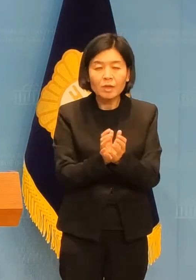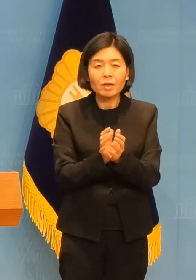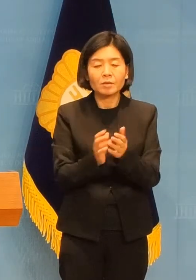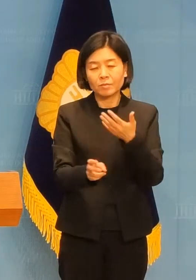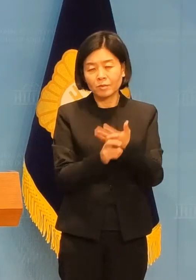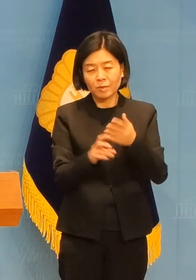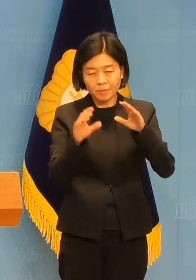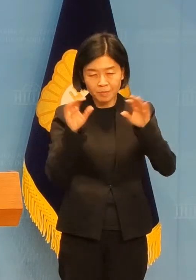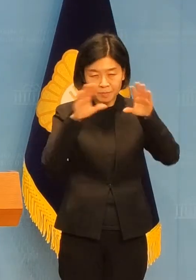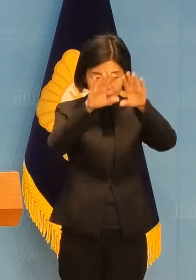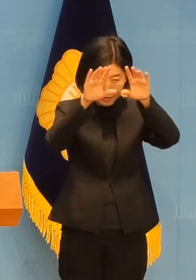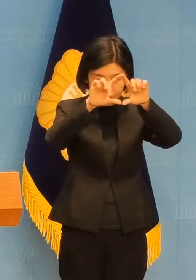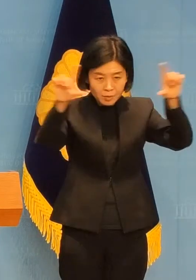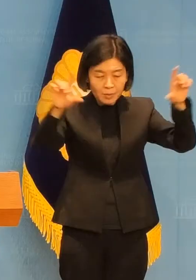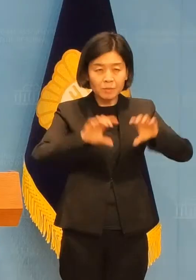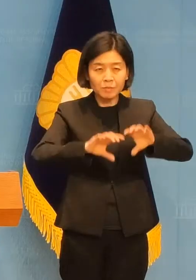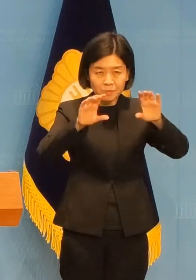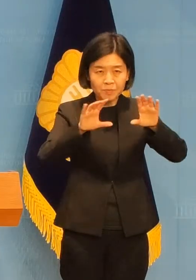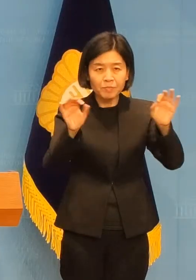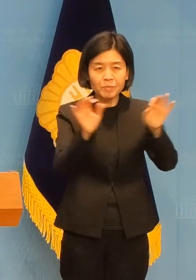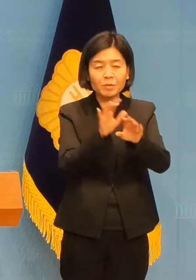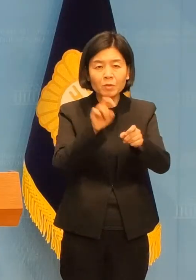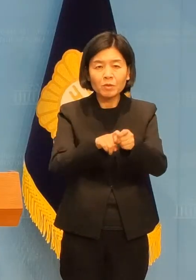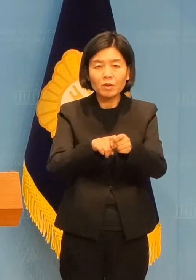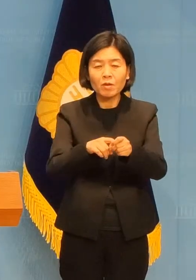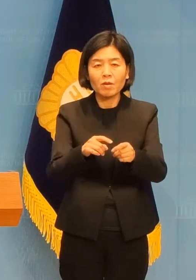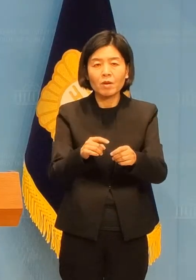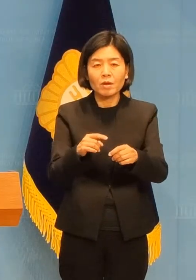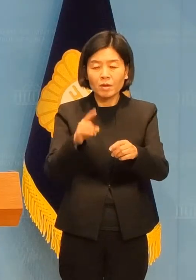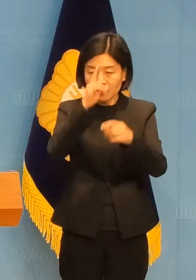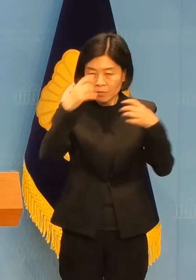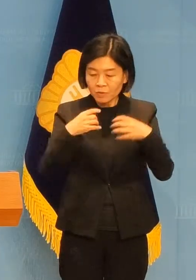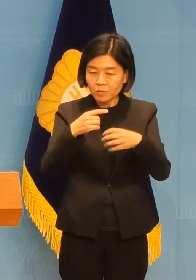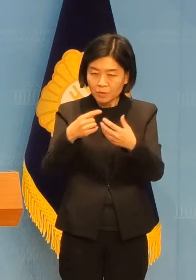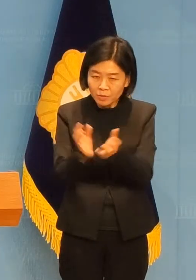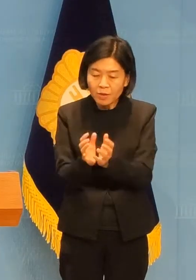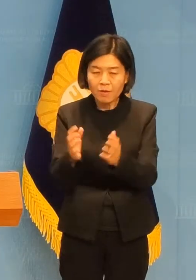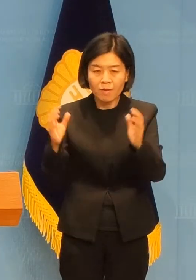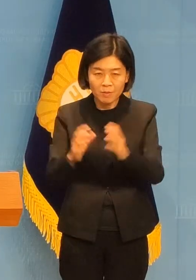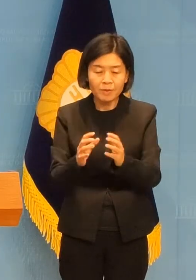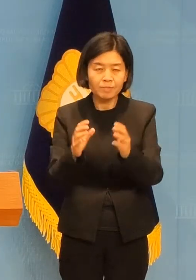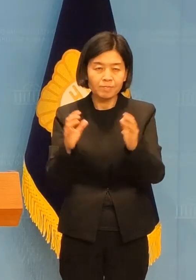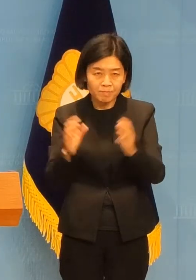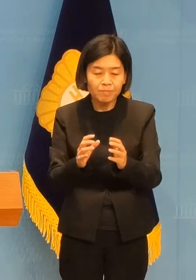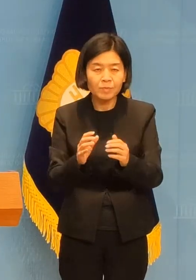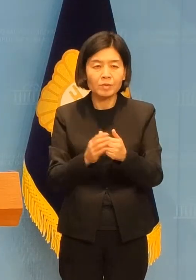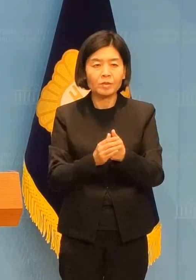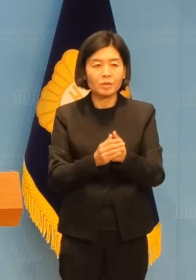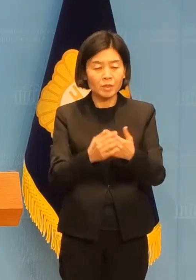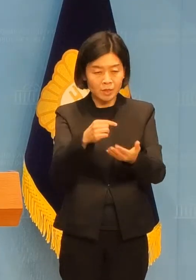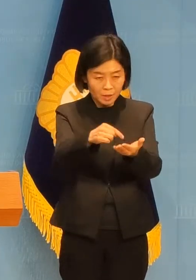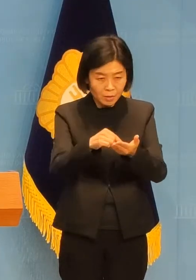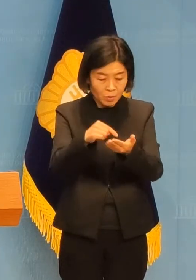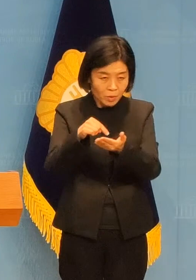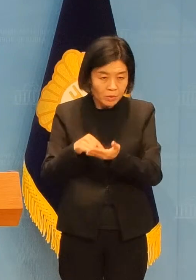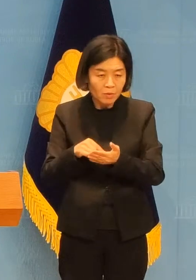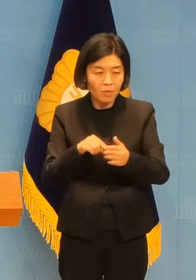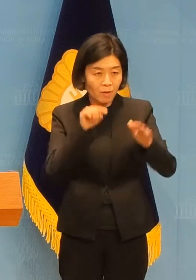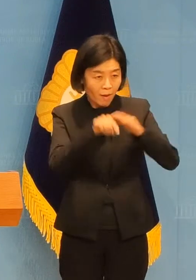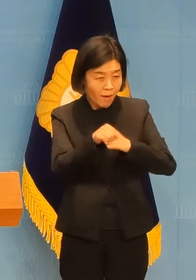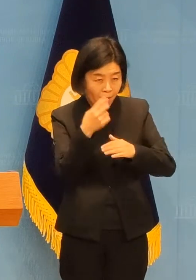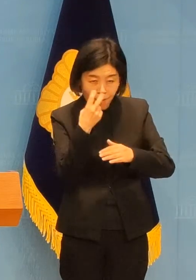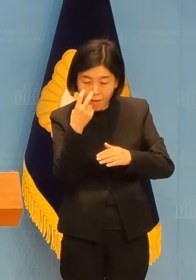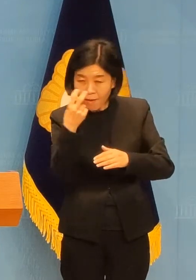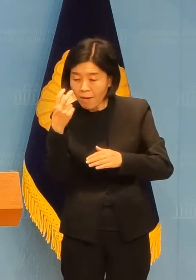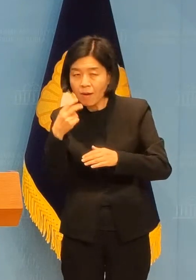근절을 위해 당정 협의를 강화하고 제도 개선과 제보, 현장 대응 역량 강화를 위해 대선 불법 현수막 대응 특별위원회를